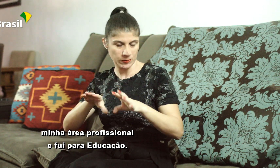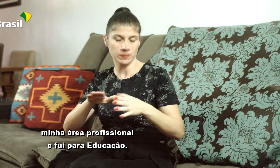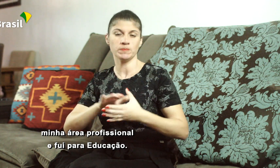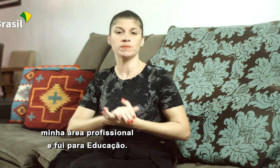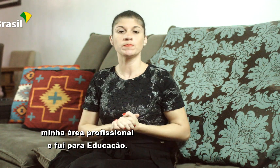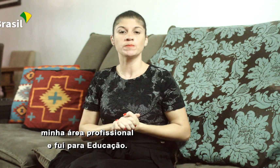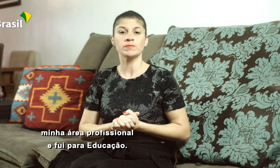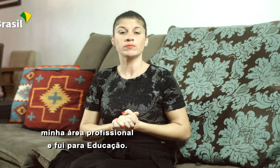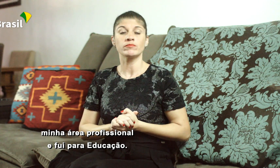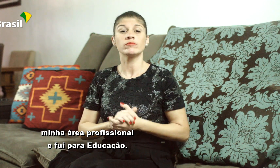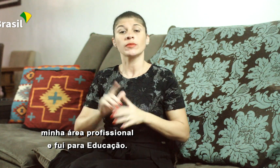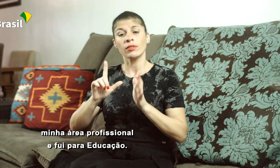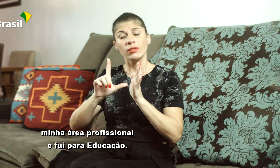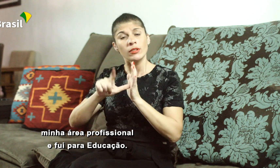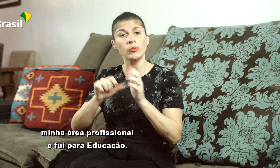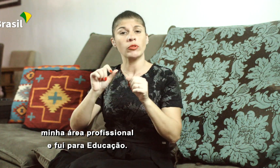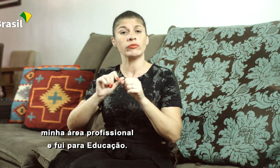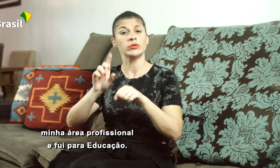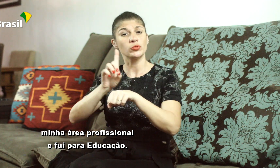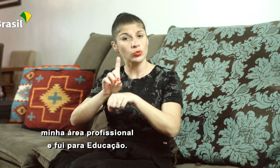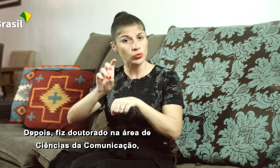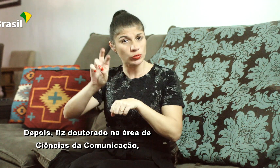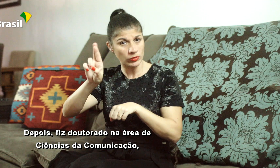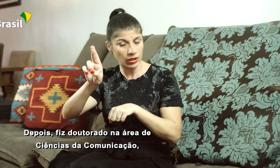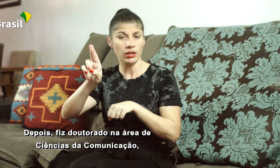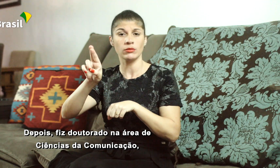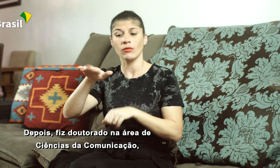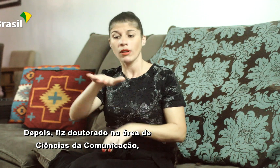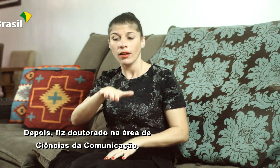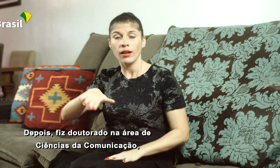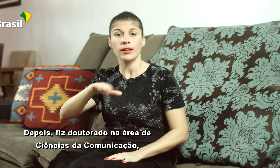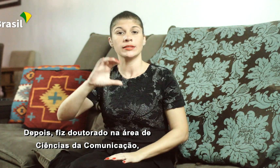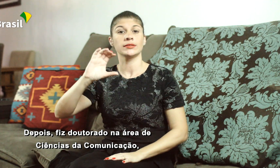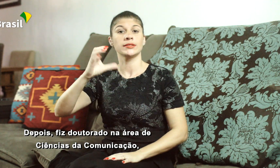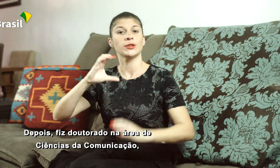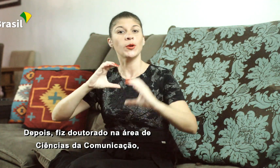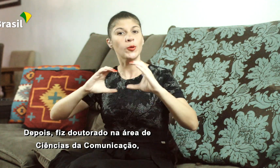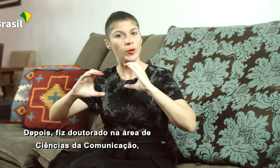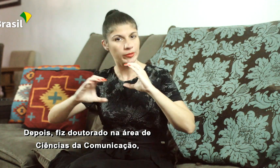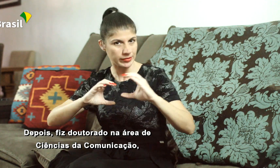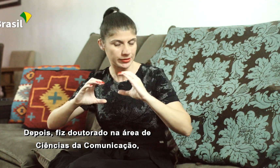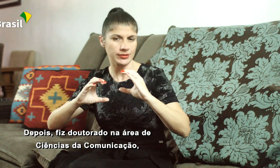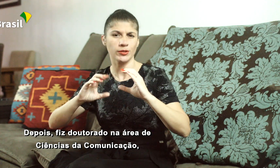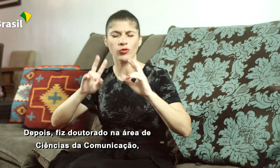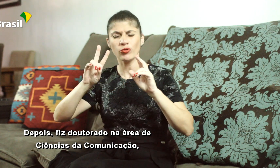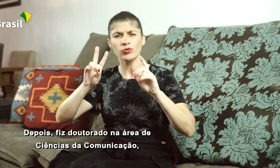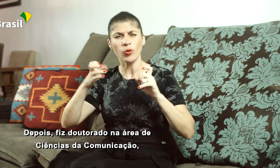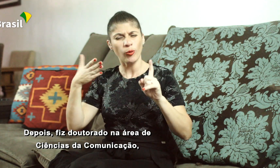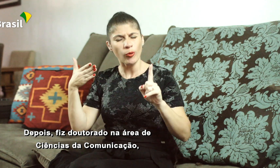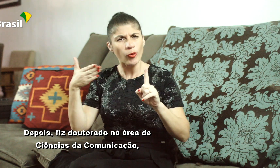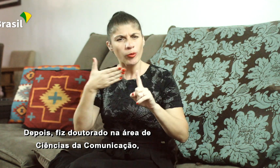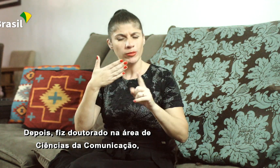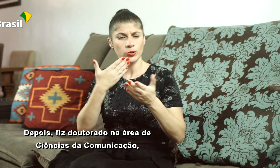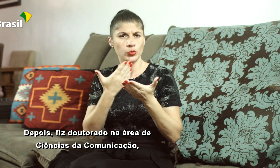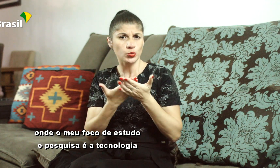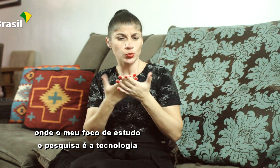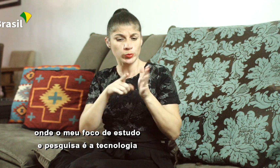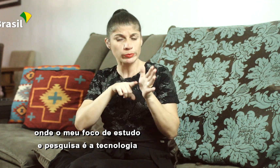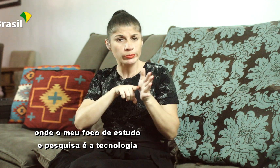e fui para a educação. Depois fiz doutorado na área de ciências da comunicação, onde o meu